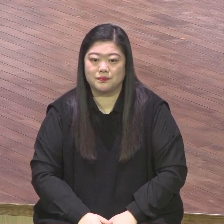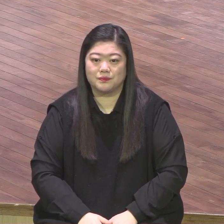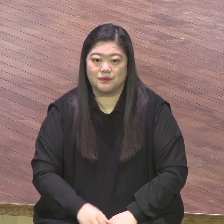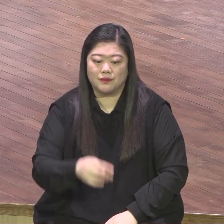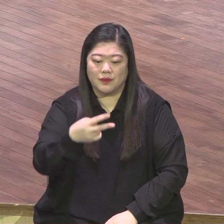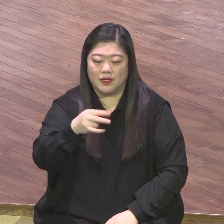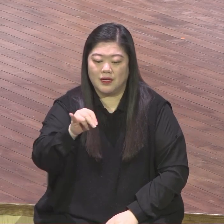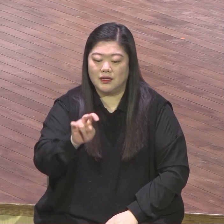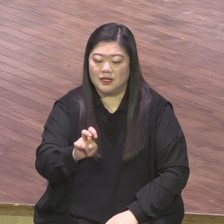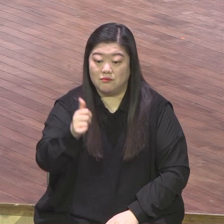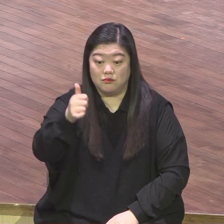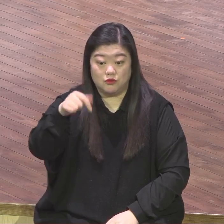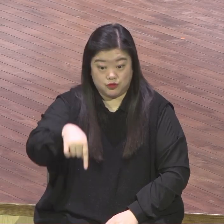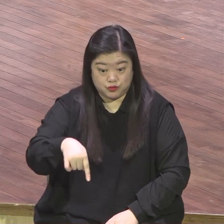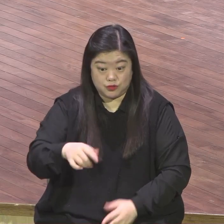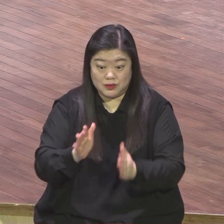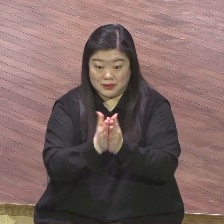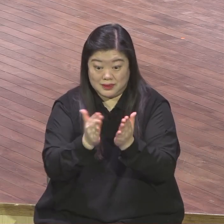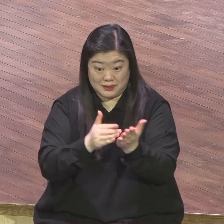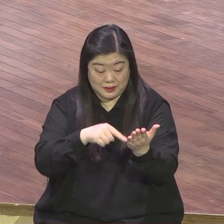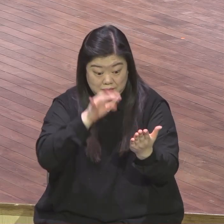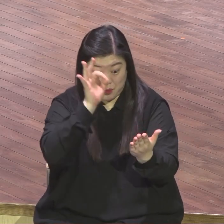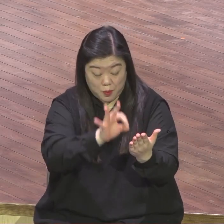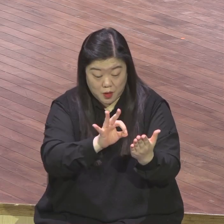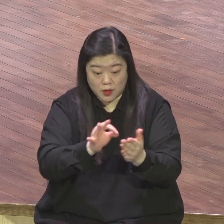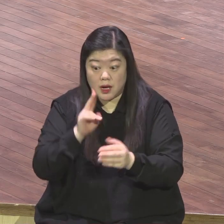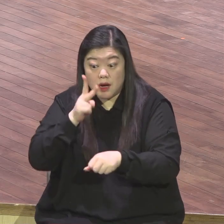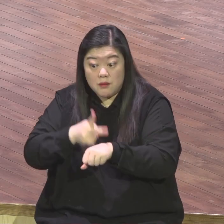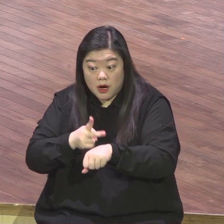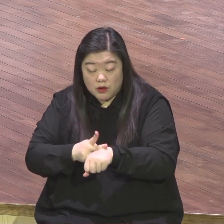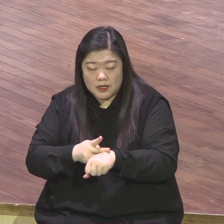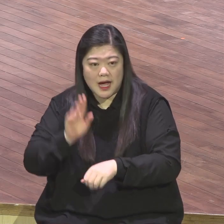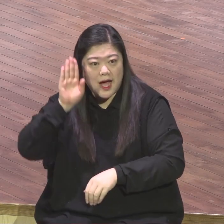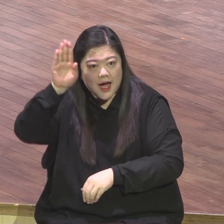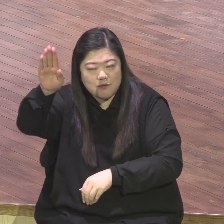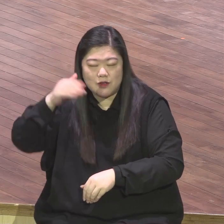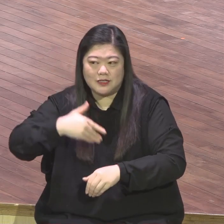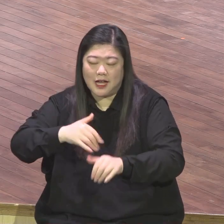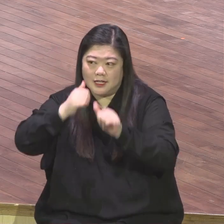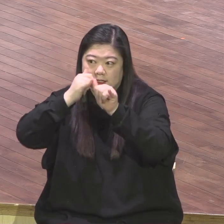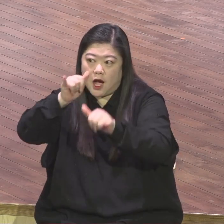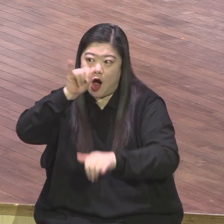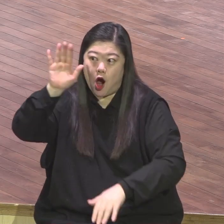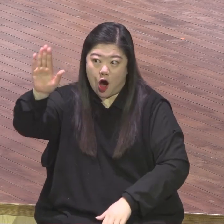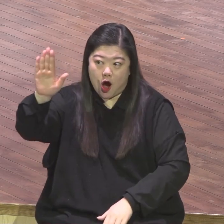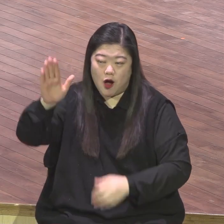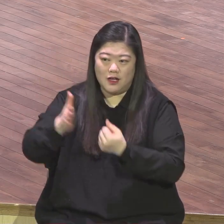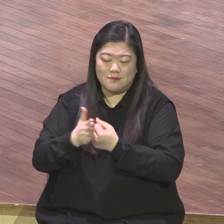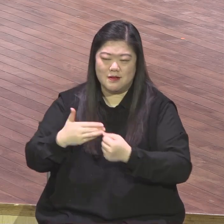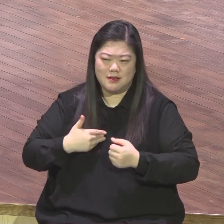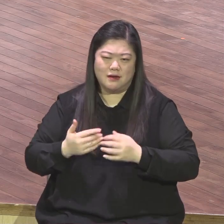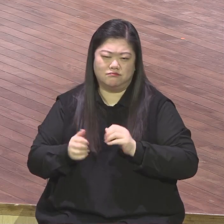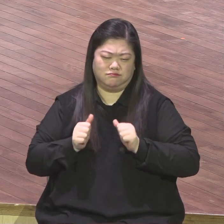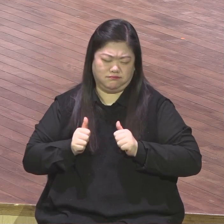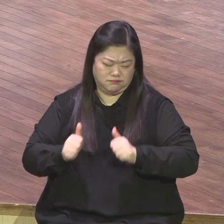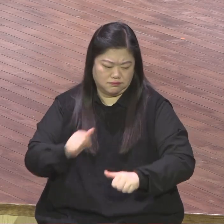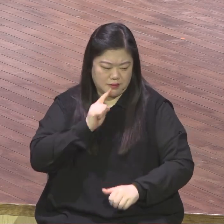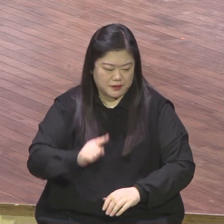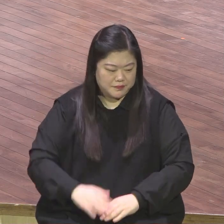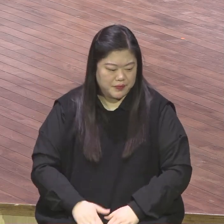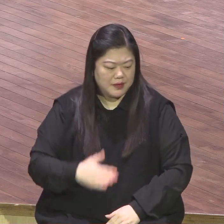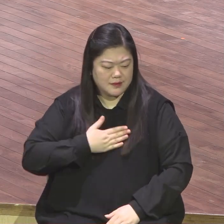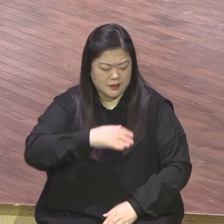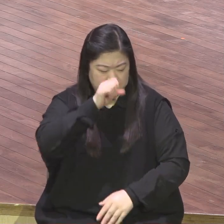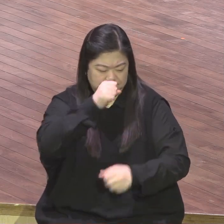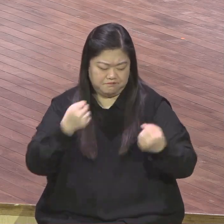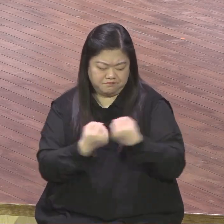자신이 실제로 이런 삶을 살았고 자신에게 예비된 상급이 있을 것을 고백을 하고 있습니다. 나는 선한 싸움을